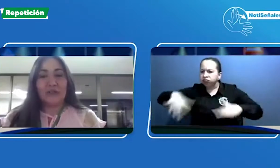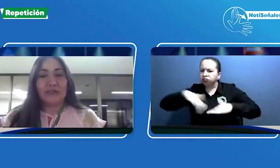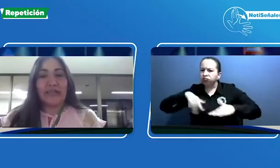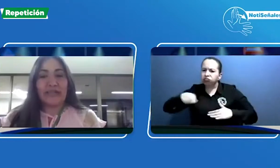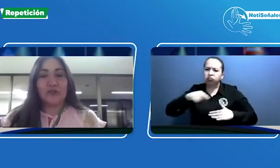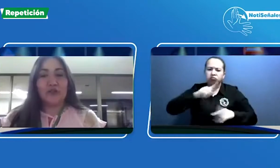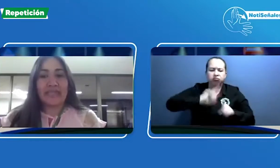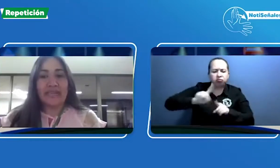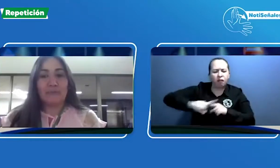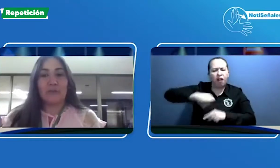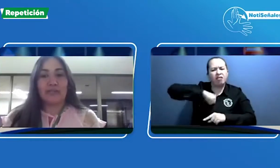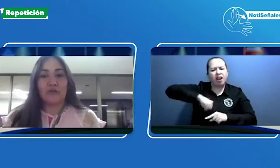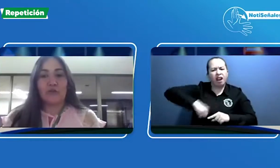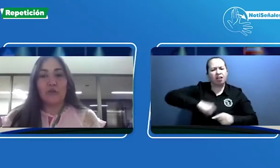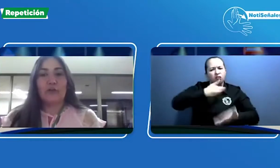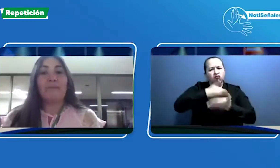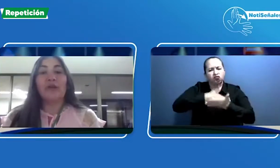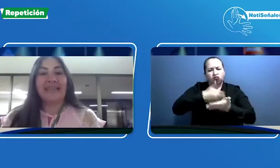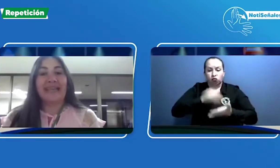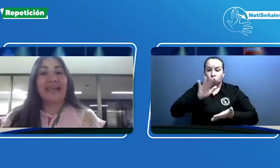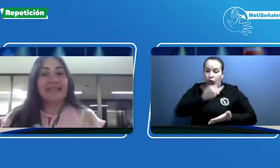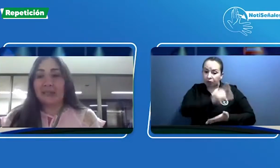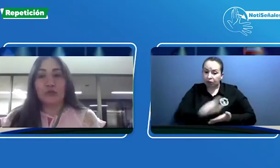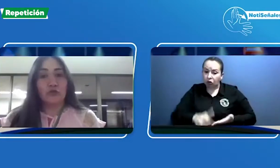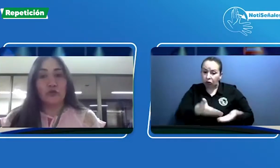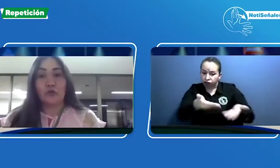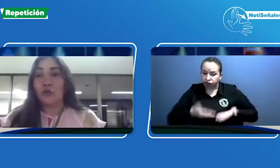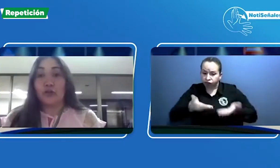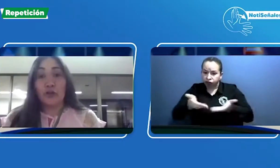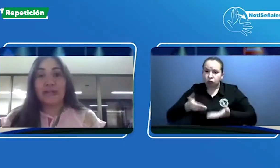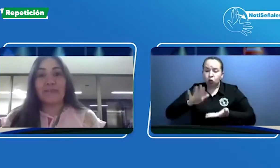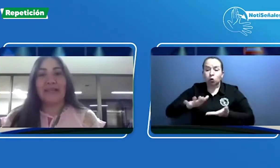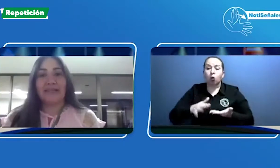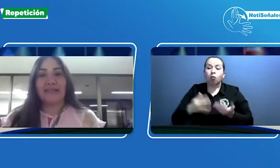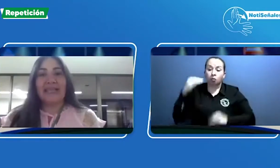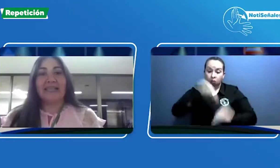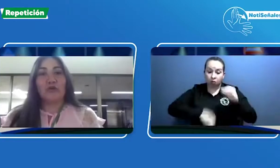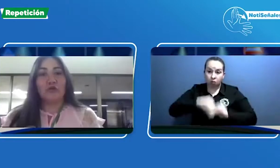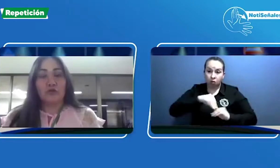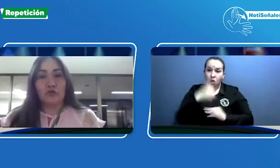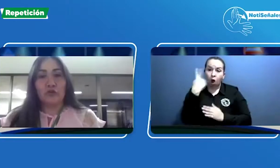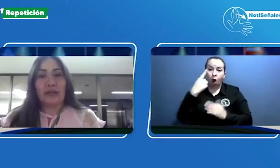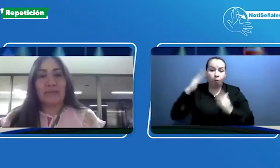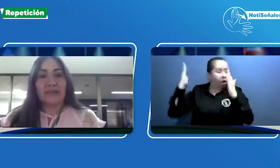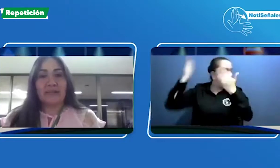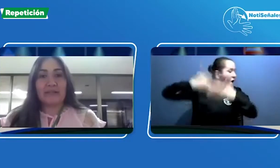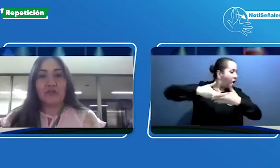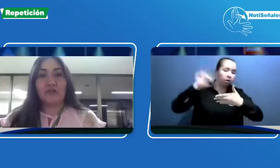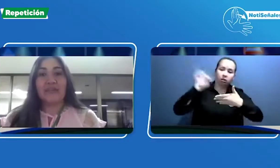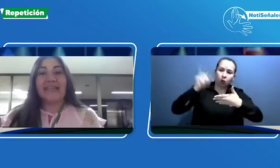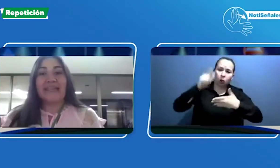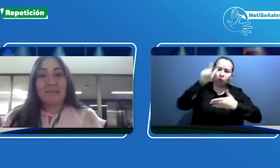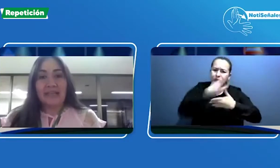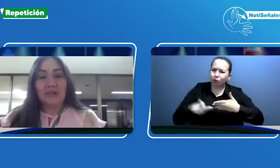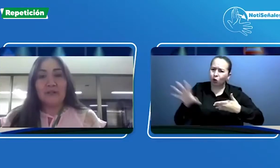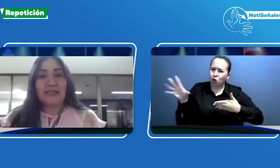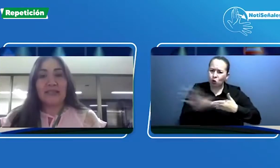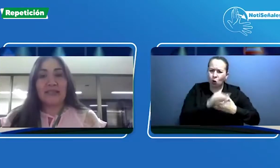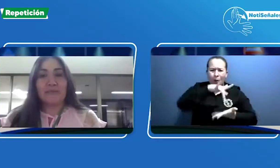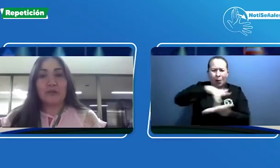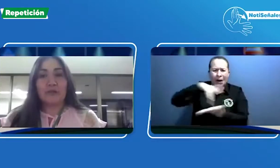realización de derechos de la población una política que se construyó no de espaldas se construyó con la participación de